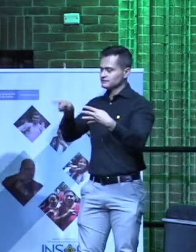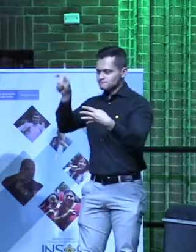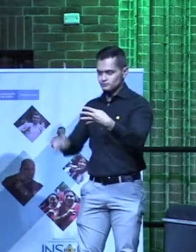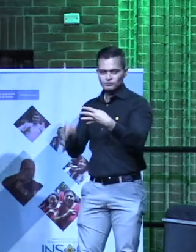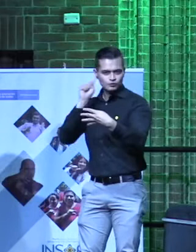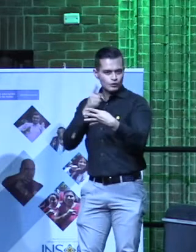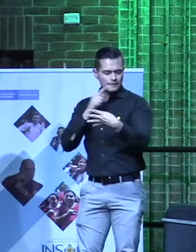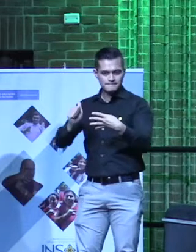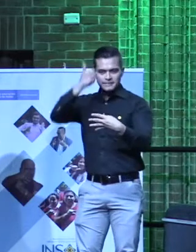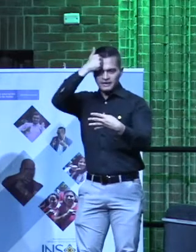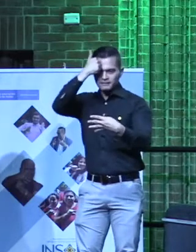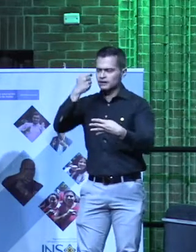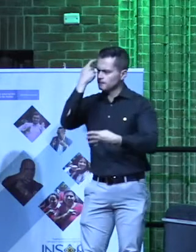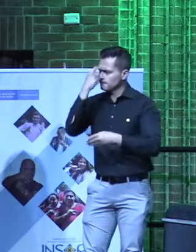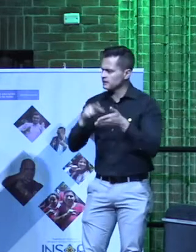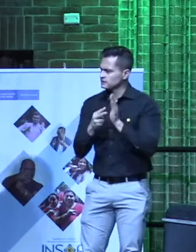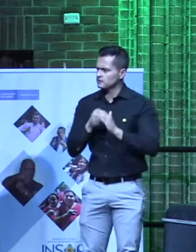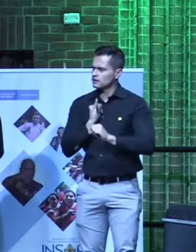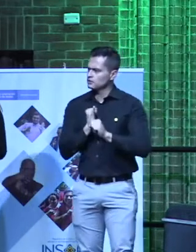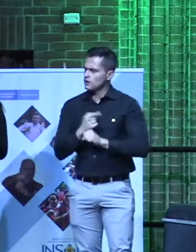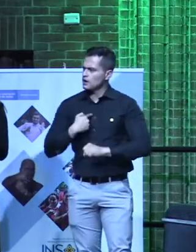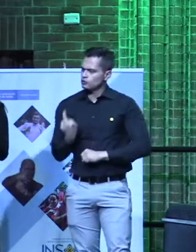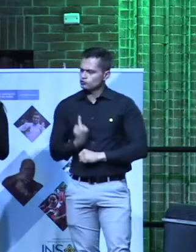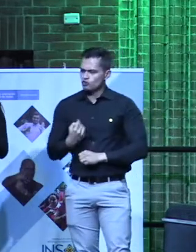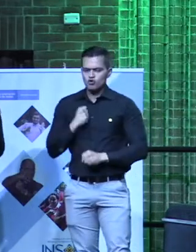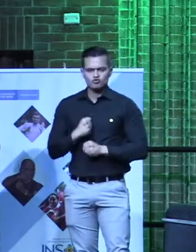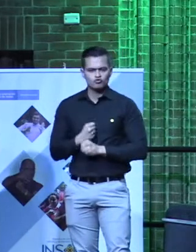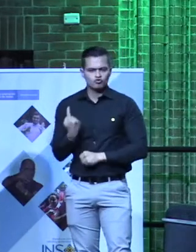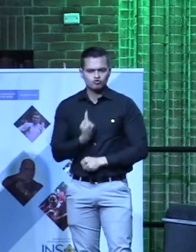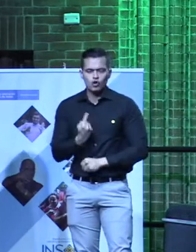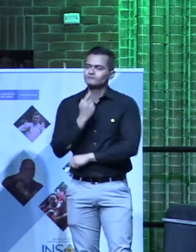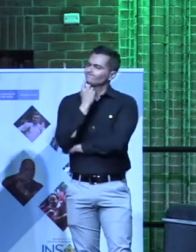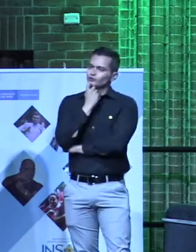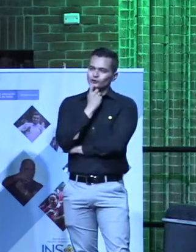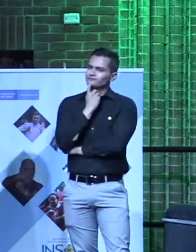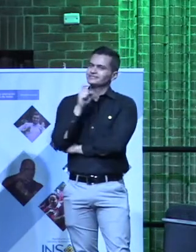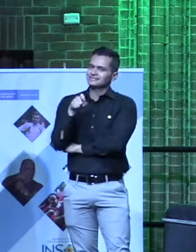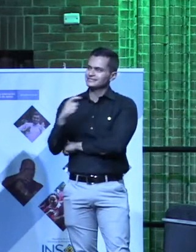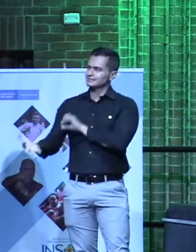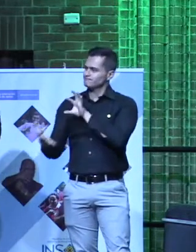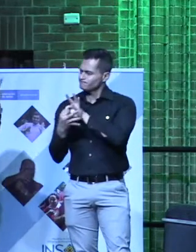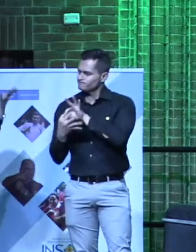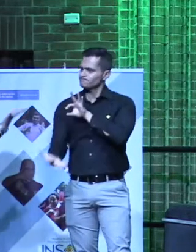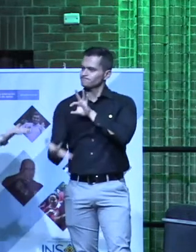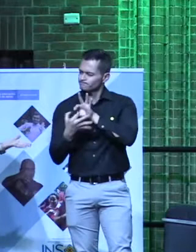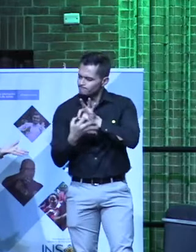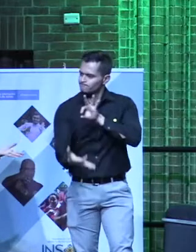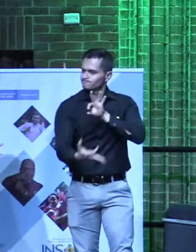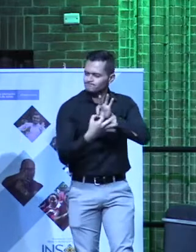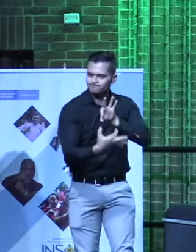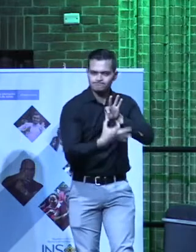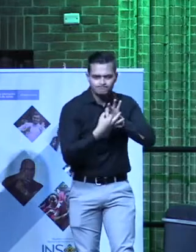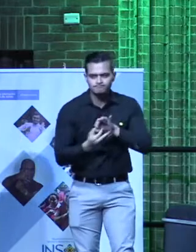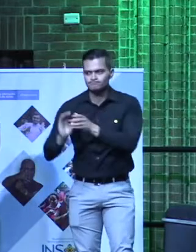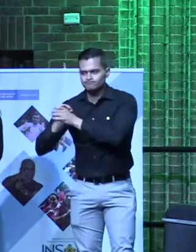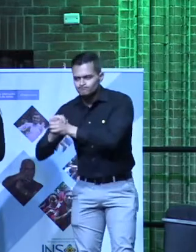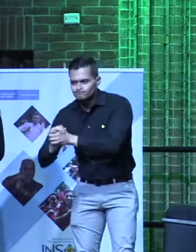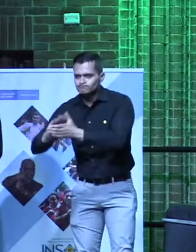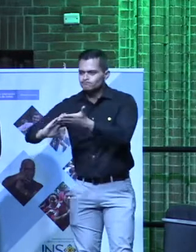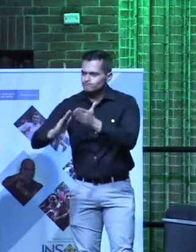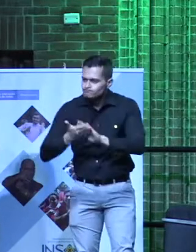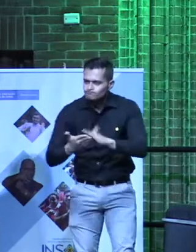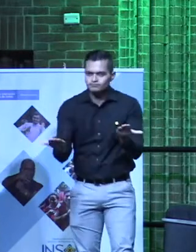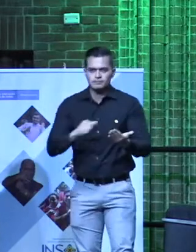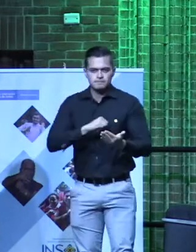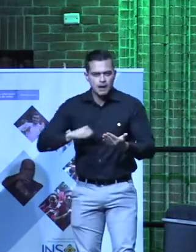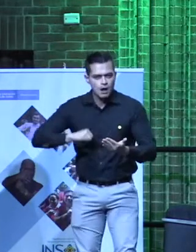que no lo podíamos hacer solos. Definimos que lo teníamos que hacer con aliados, con nuestros amigos, con entidades de cooperación, con el sector público y